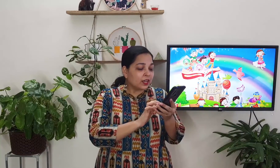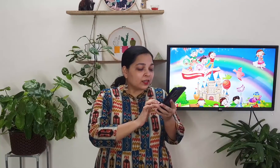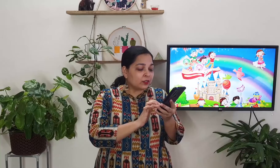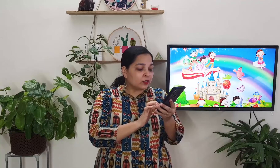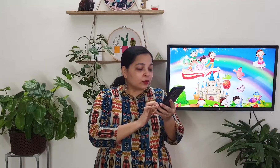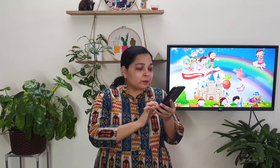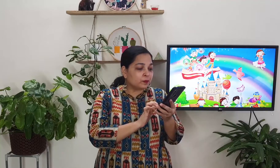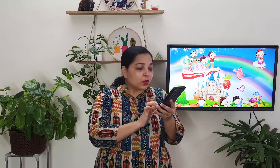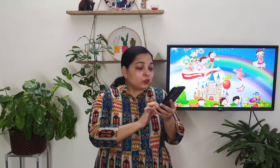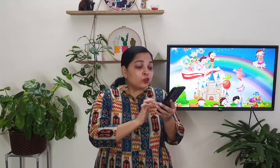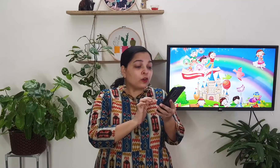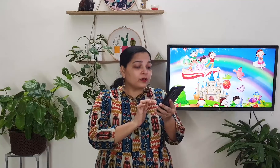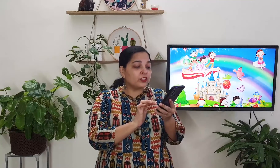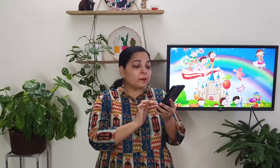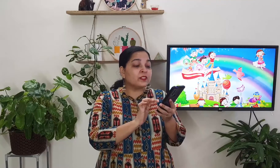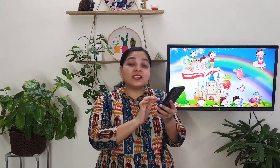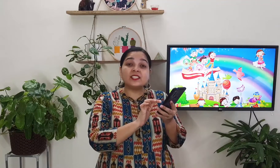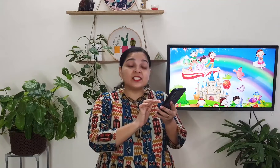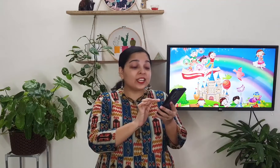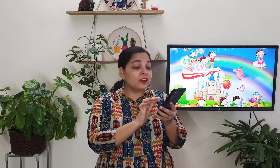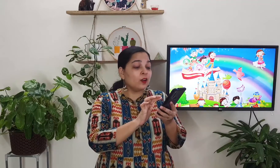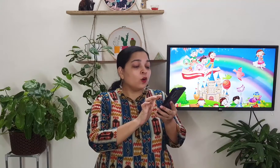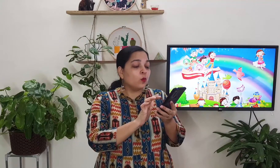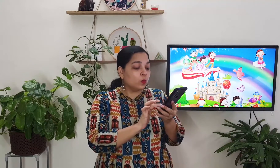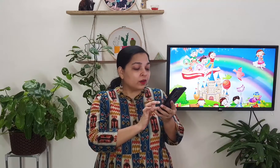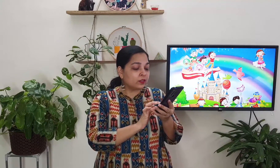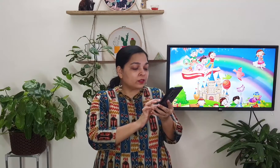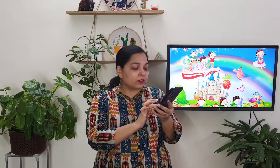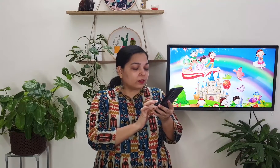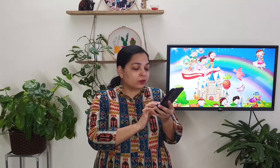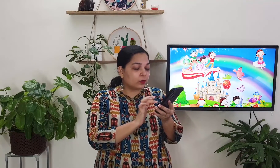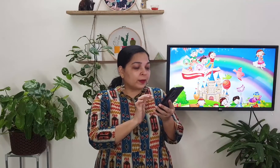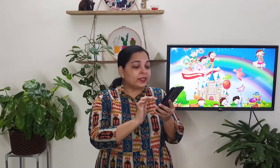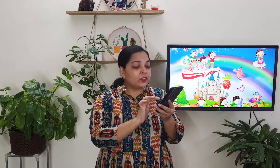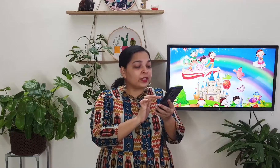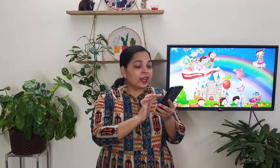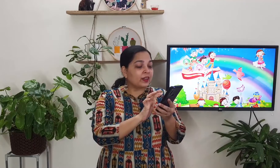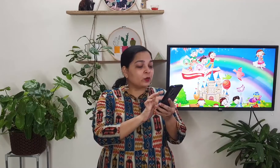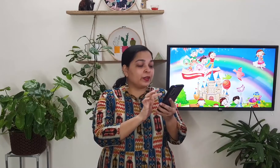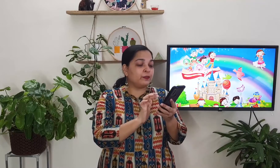உங்களுக்கு சொல்கிறேன், நீங்கள் என் நாமத்தினாலே, அதாவது இயேசுவின்